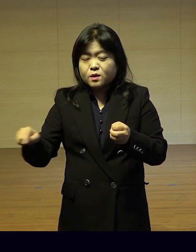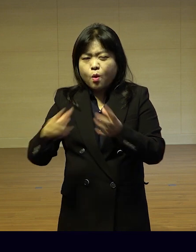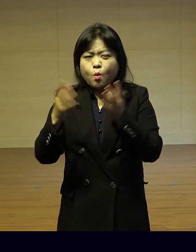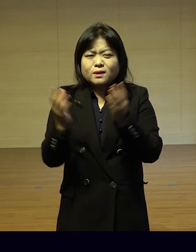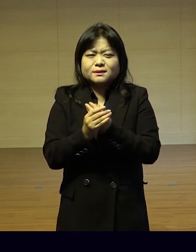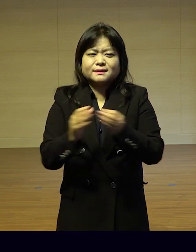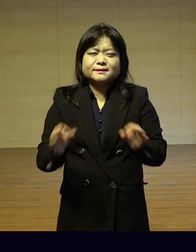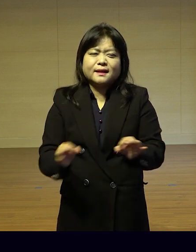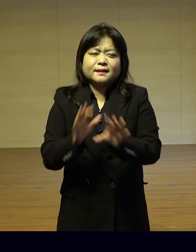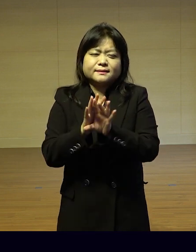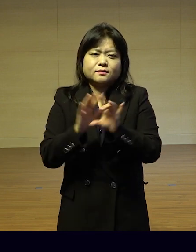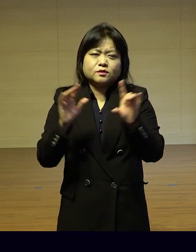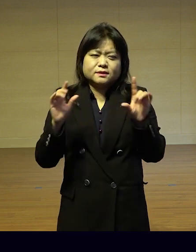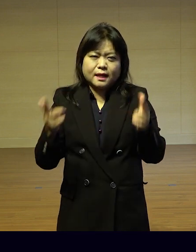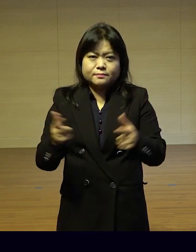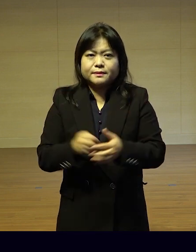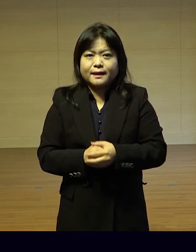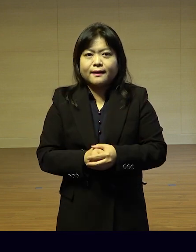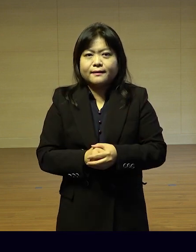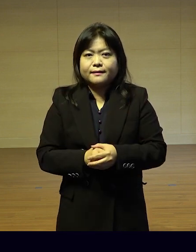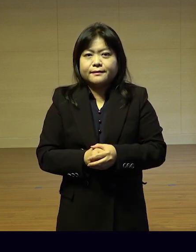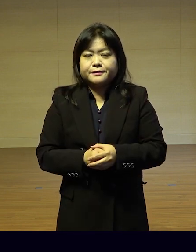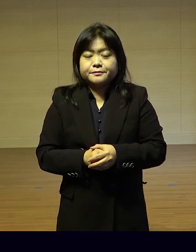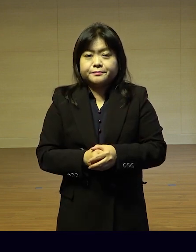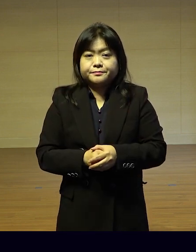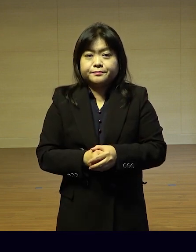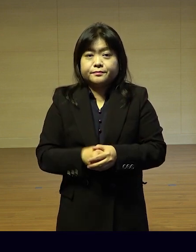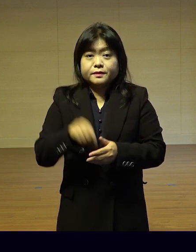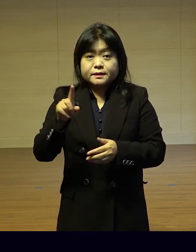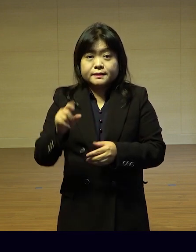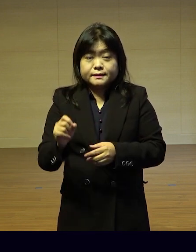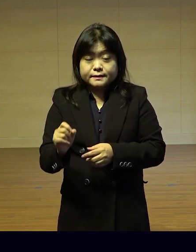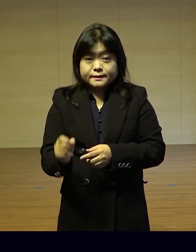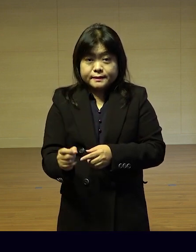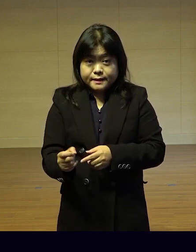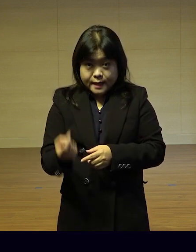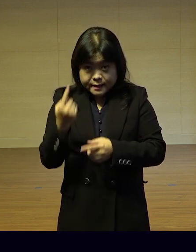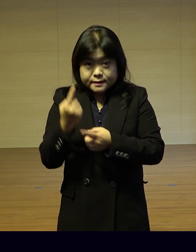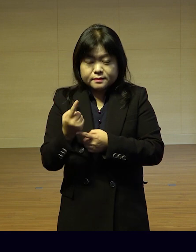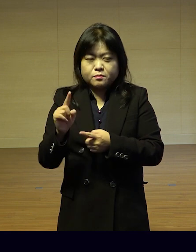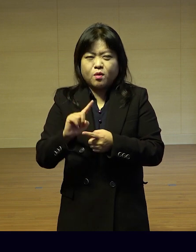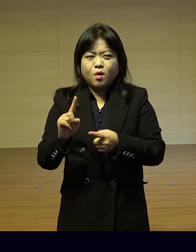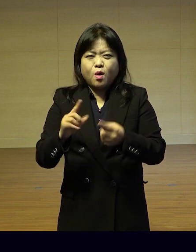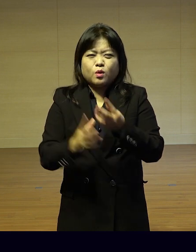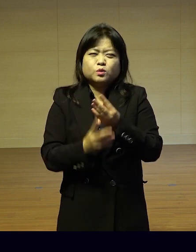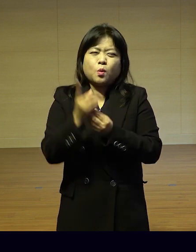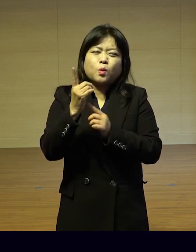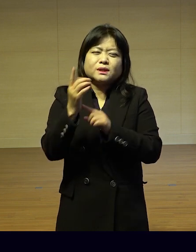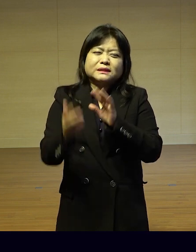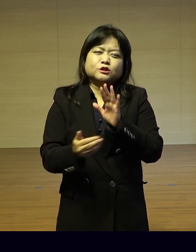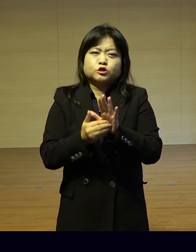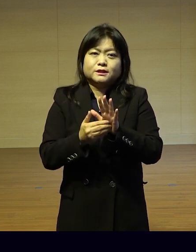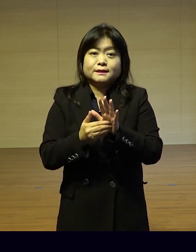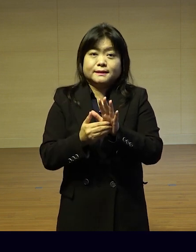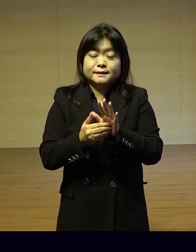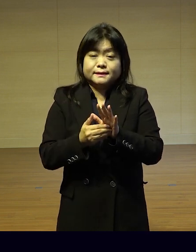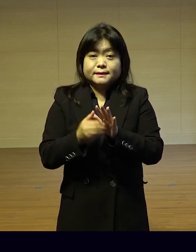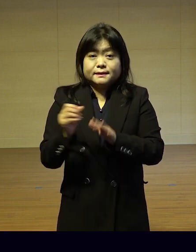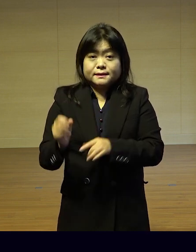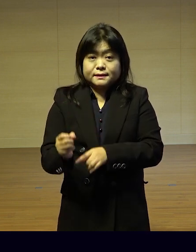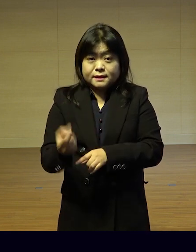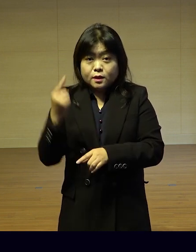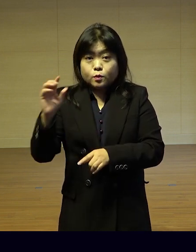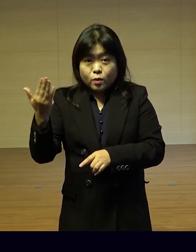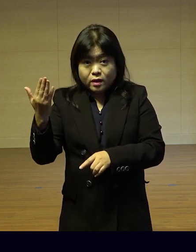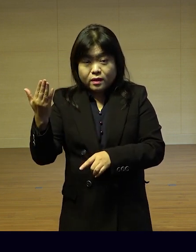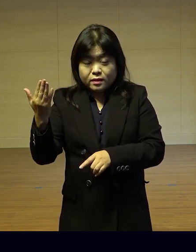완전히 사라지는 것은 아닙니다. 그 계기들은 통일을 이루는 계기들로서